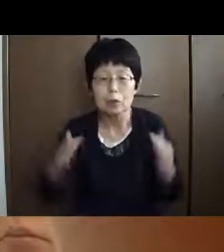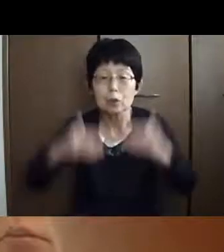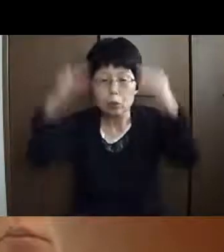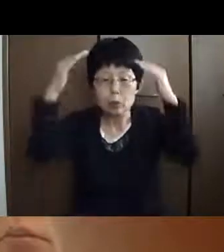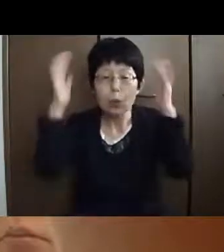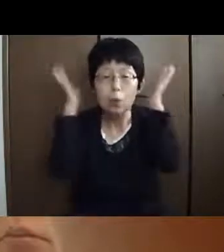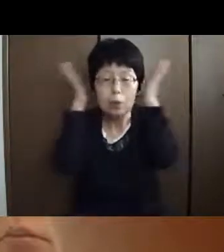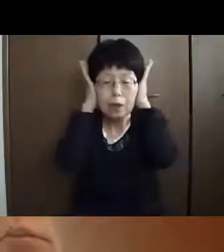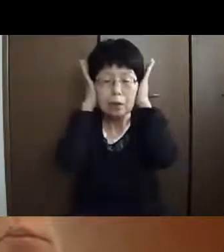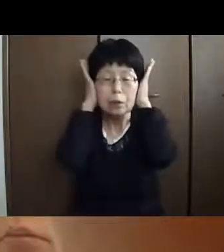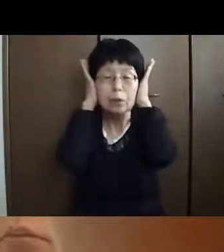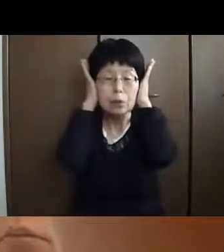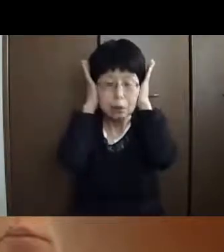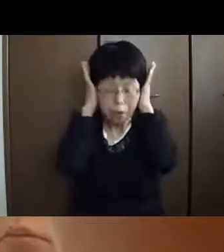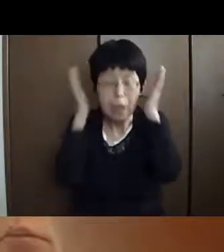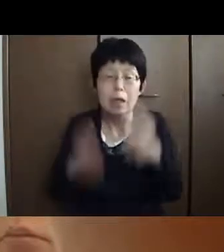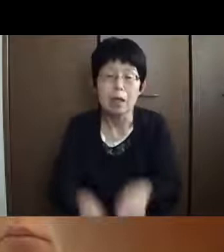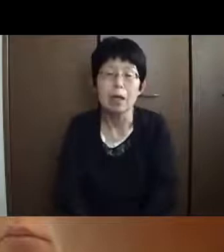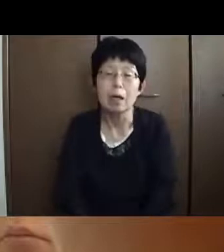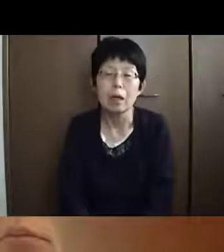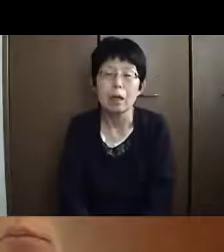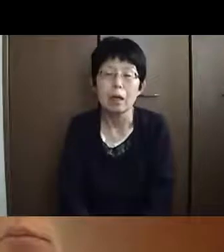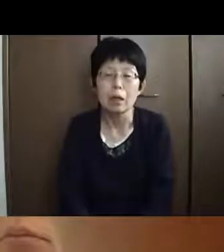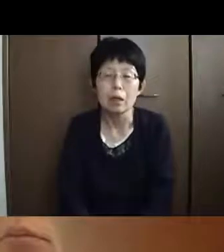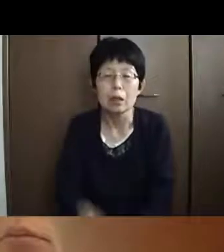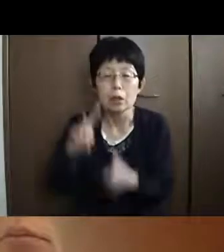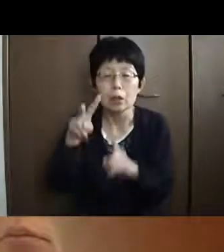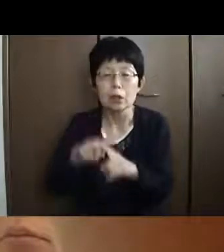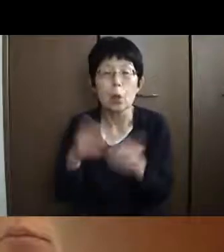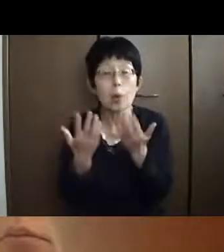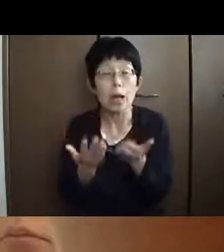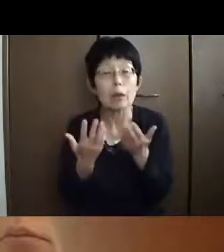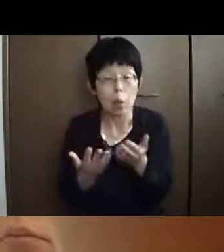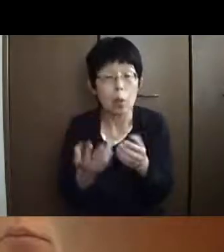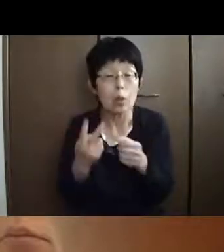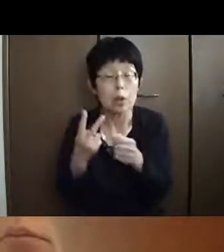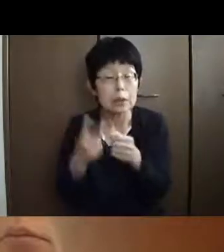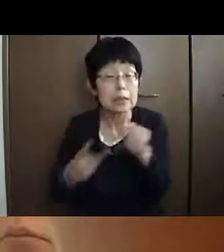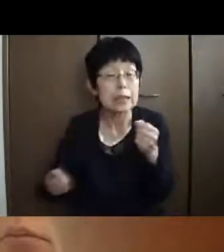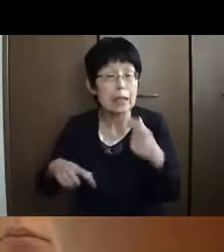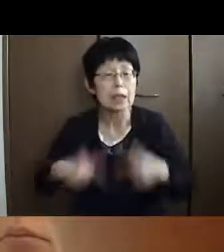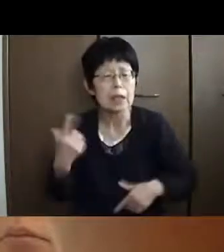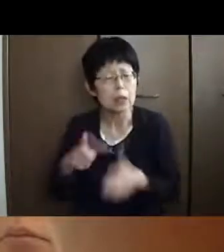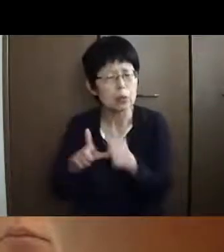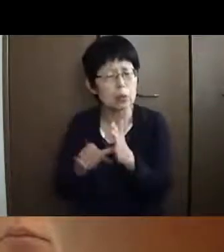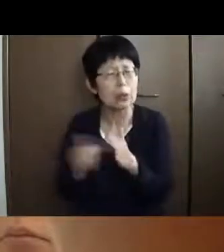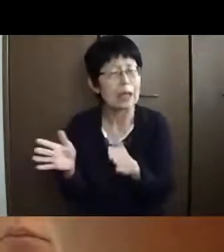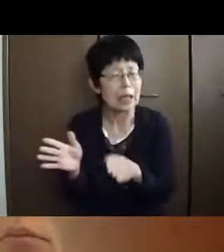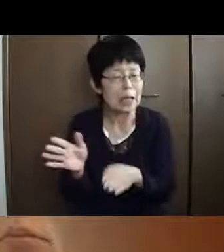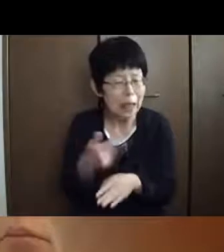聞こえなくなったってことなんですね。で、小学校2年生の頃から聴力が落ちて